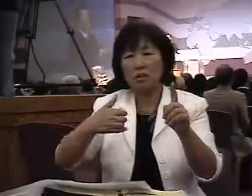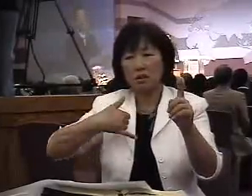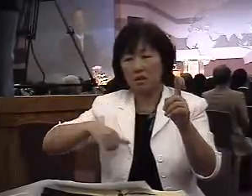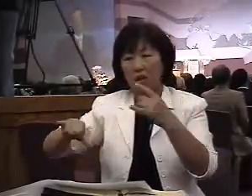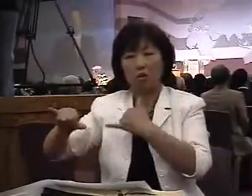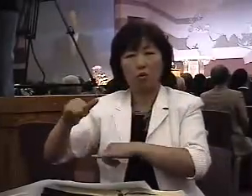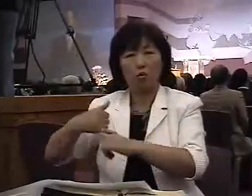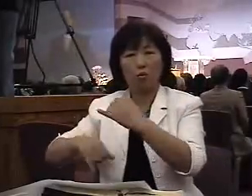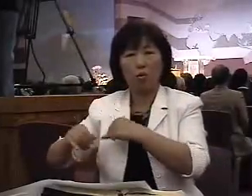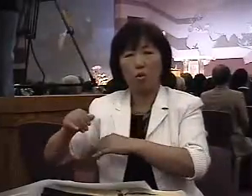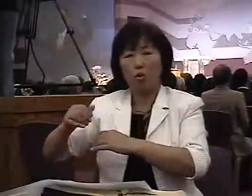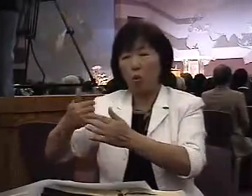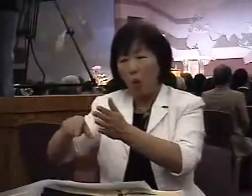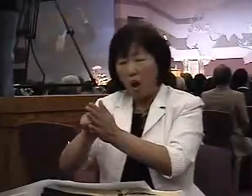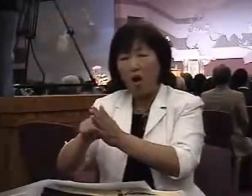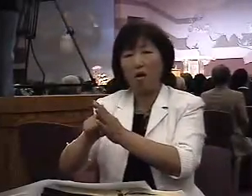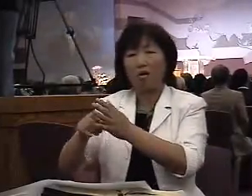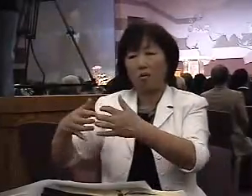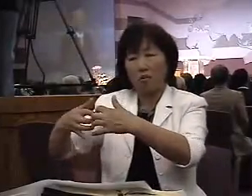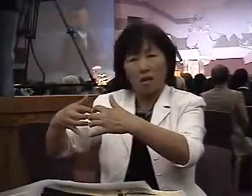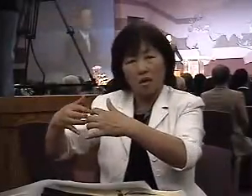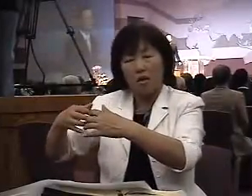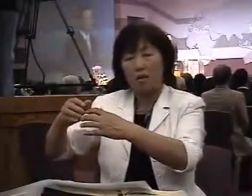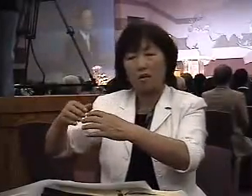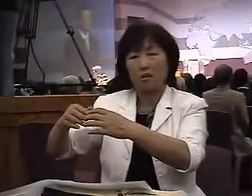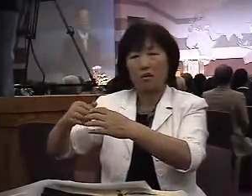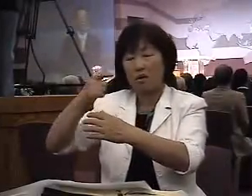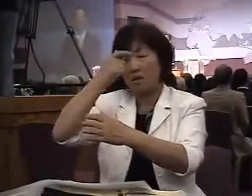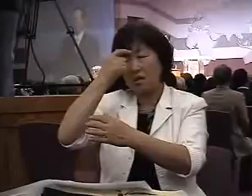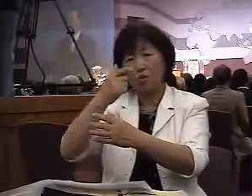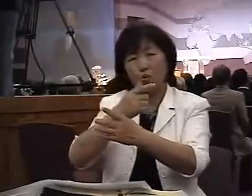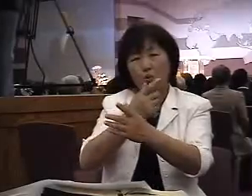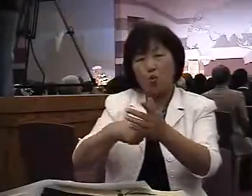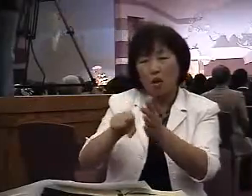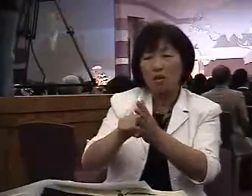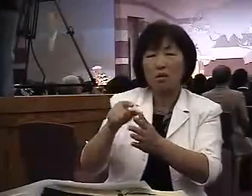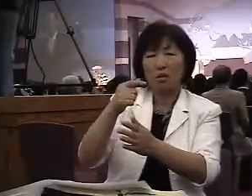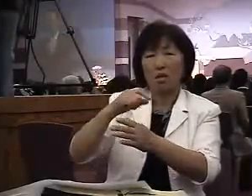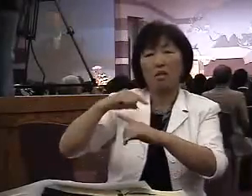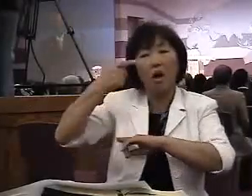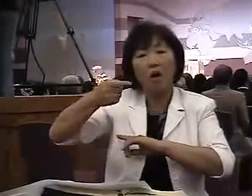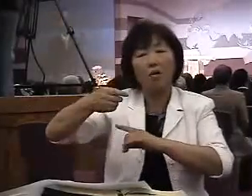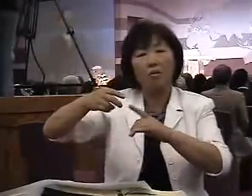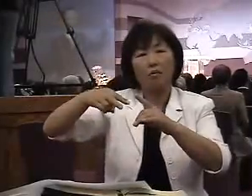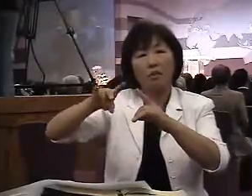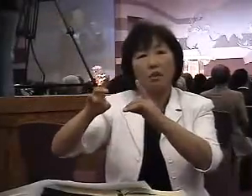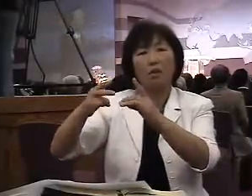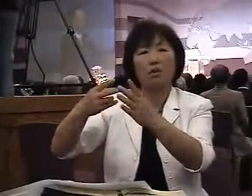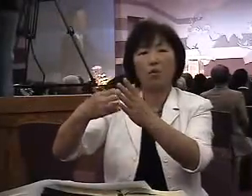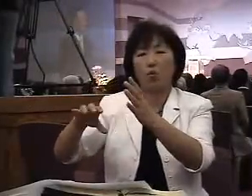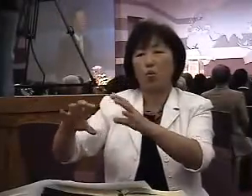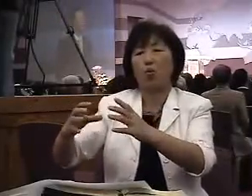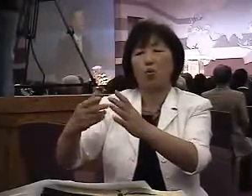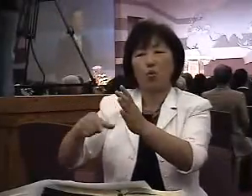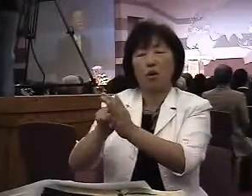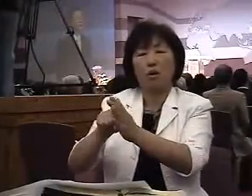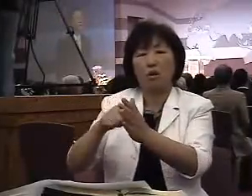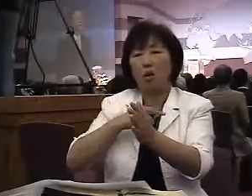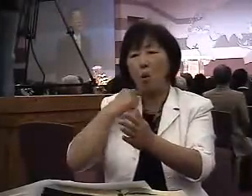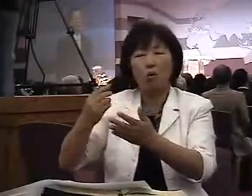위해 싸워줄 때, 그들이 자녀들을 위해 기도할 때, 그들이 다음 세대를 위해 헌신하고 눈물을 흘릴